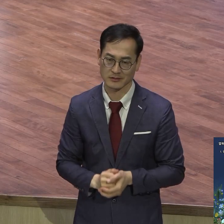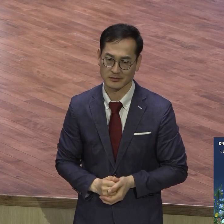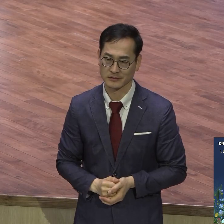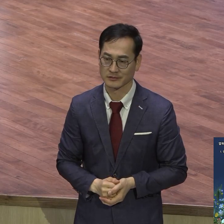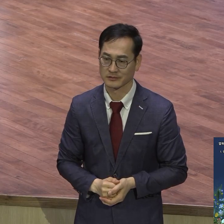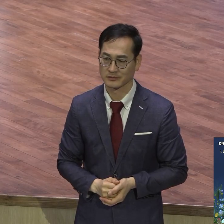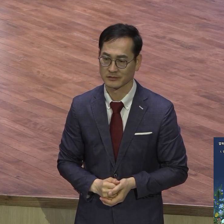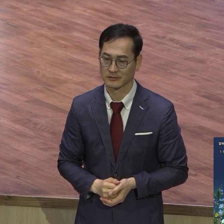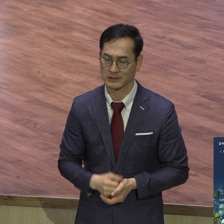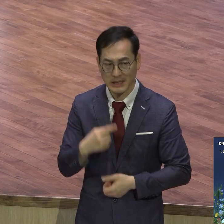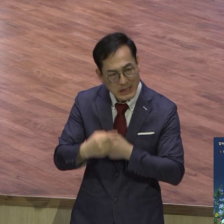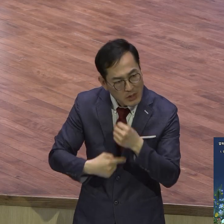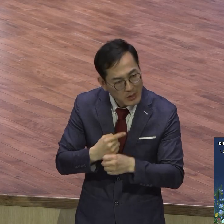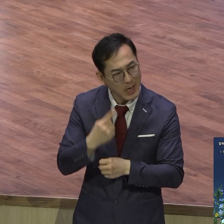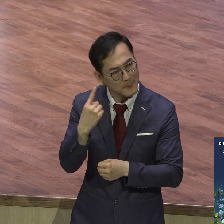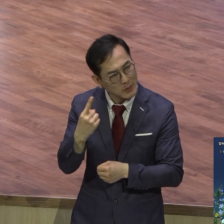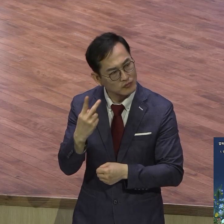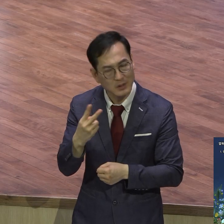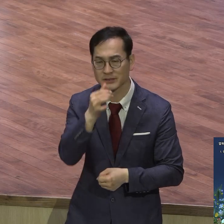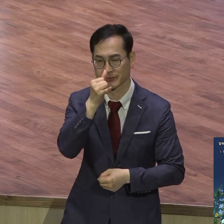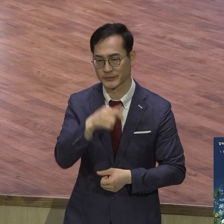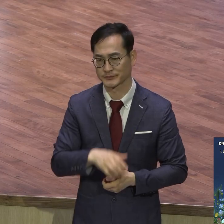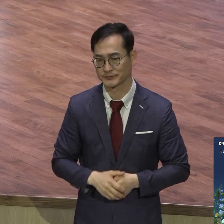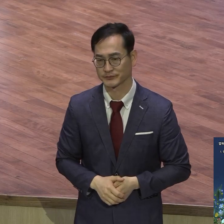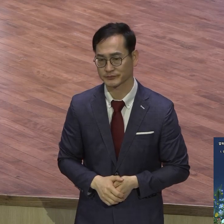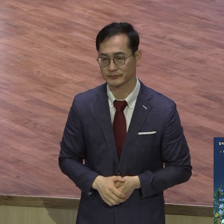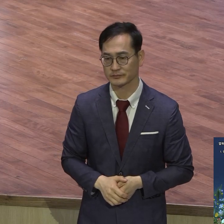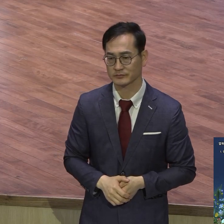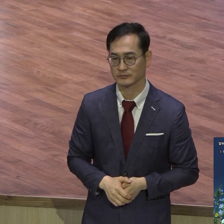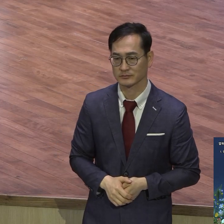그걸 글로벌 컨퍼런스라고 합니다.